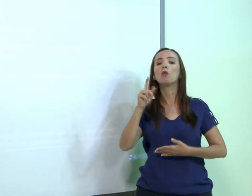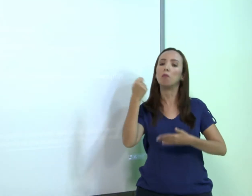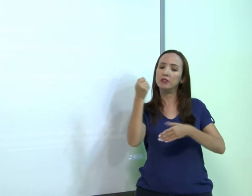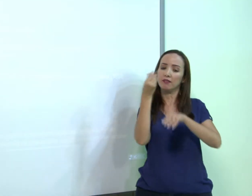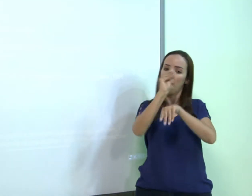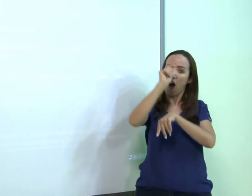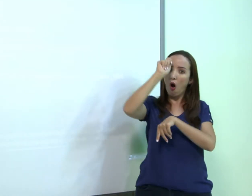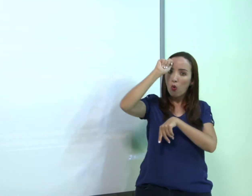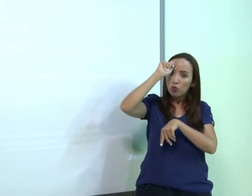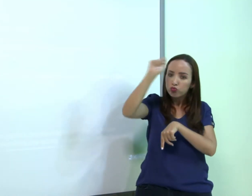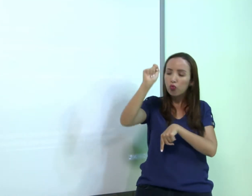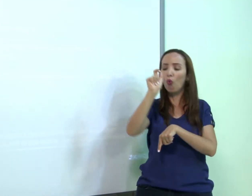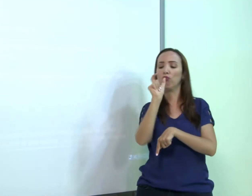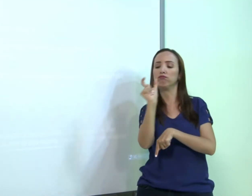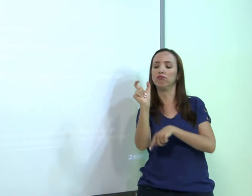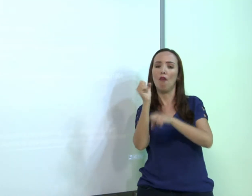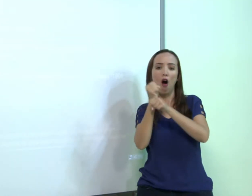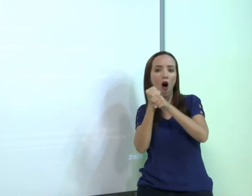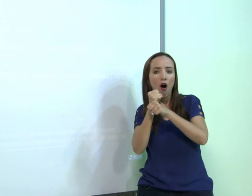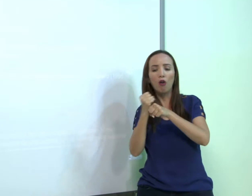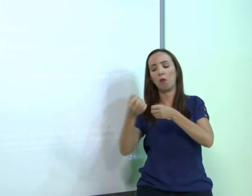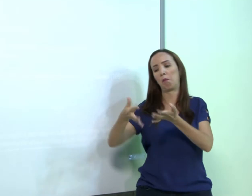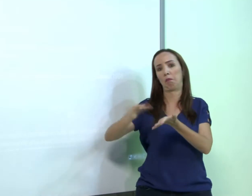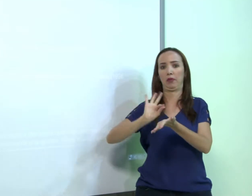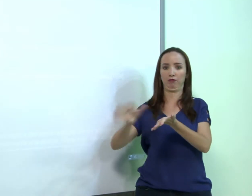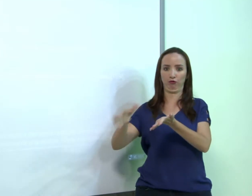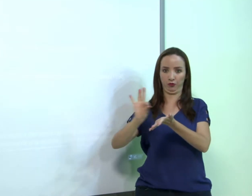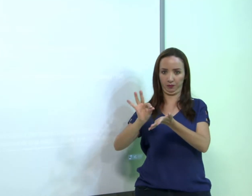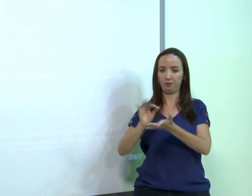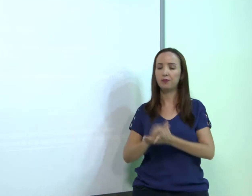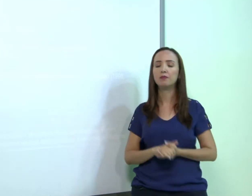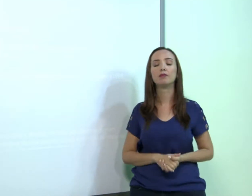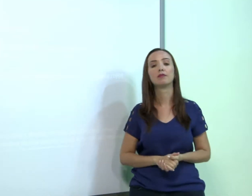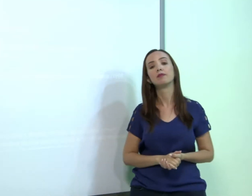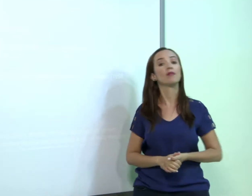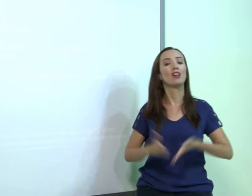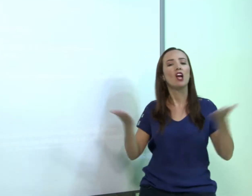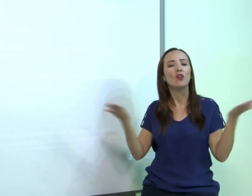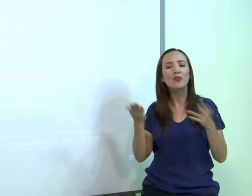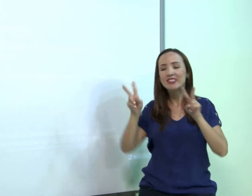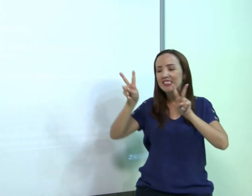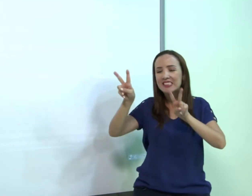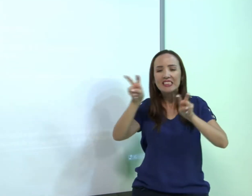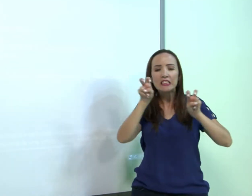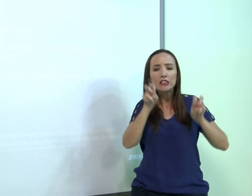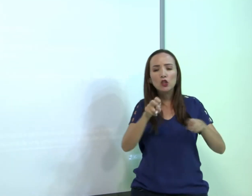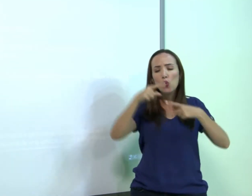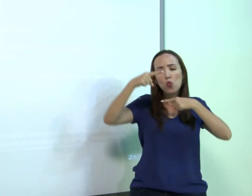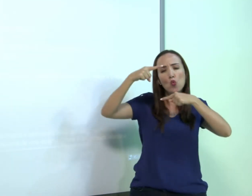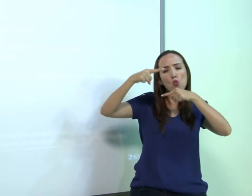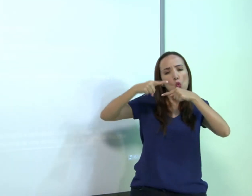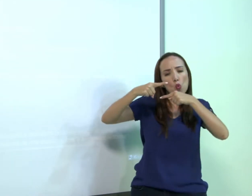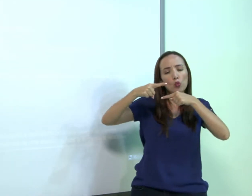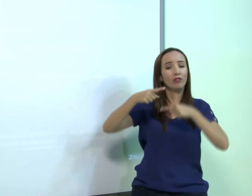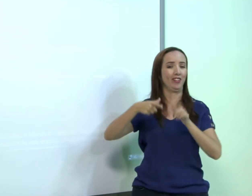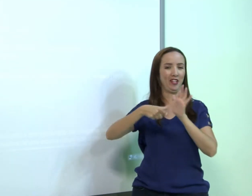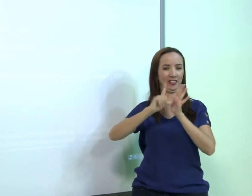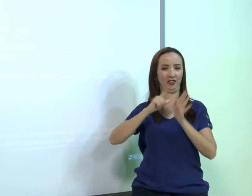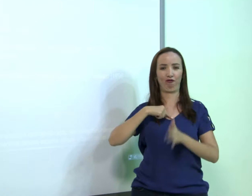Viram? Assim como falei, precisa colocar o autor, o ano e a página. A citação curta,